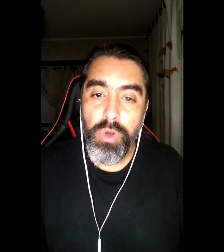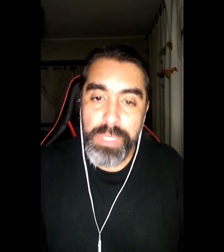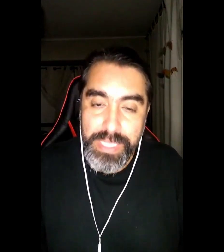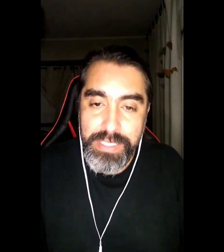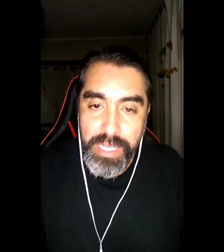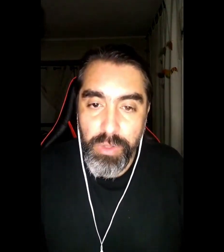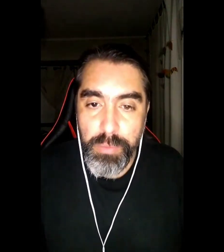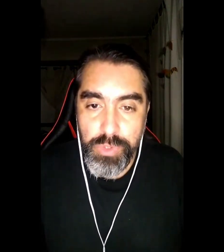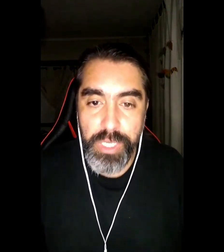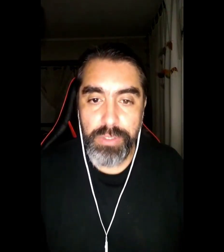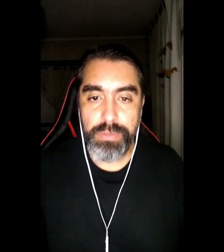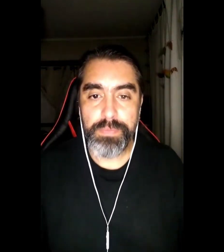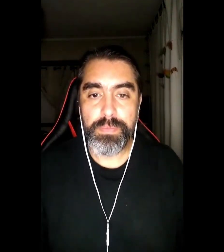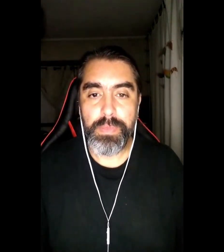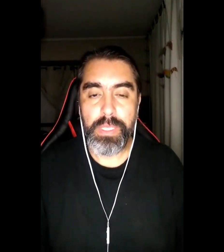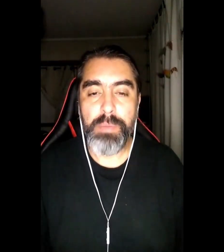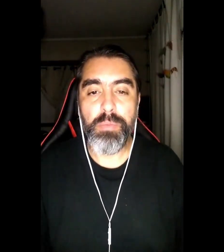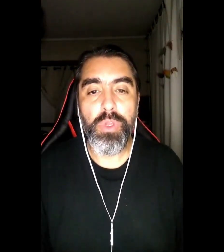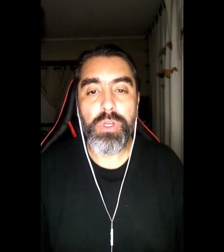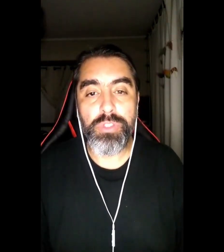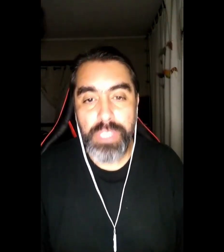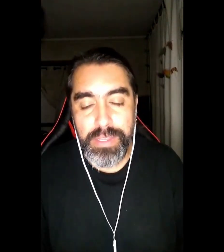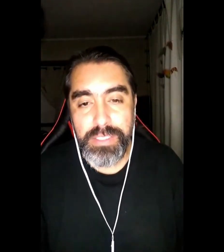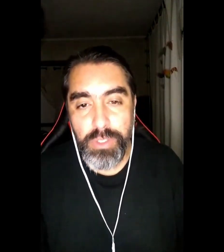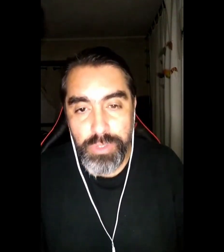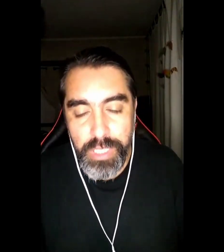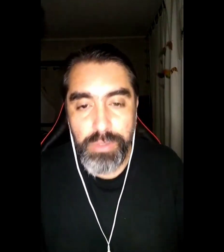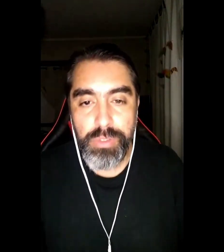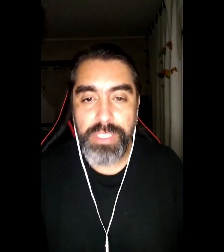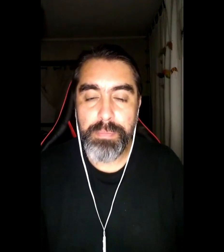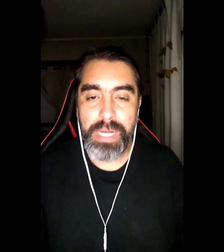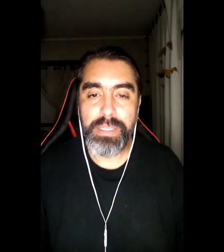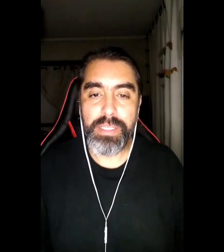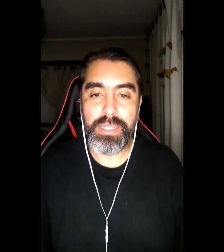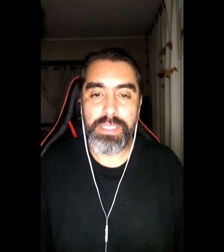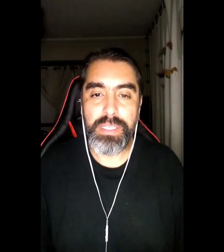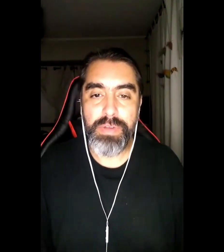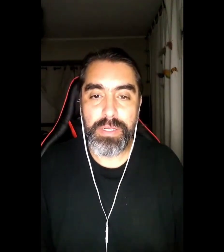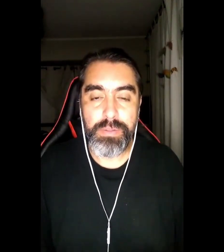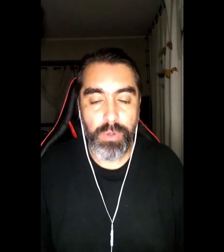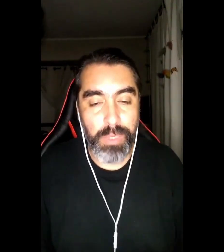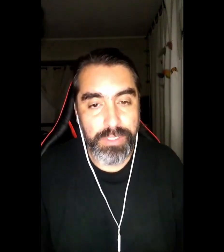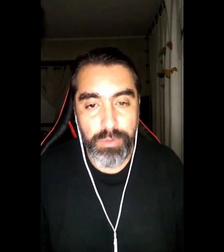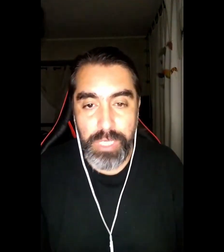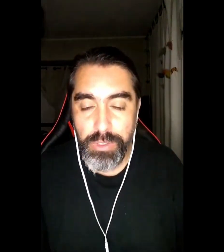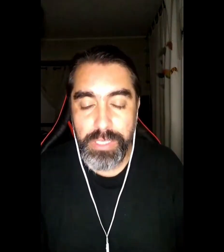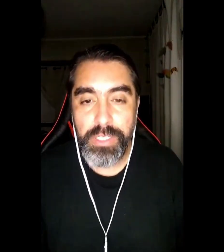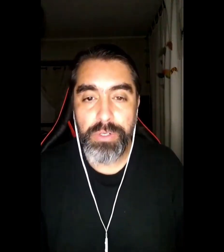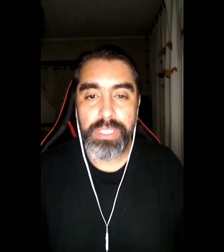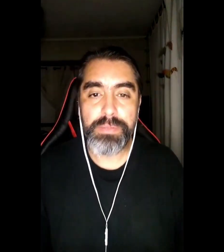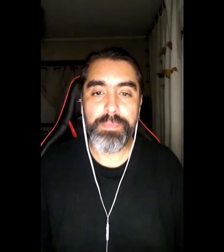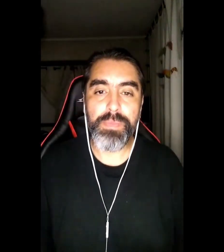Como Comité Chileno de Museos, estamos muy contentas y contentos de ser parte de esta iniciativa, como ha sido en